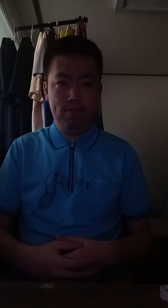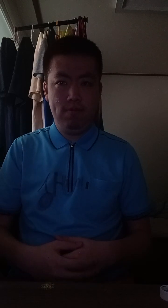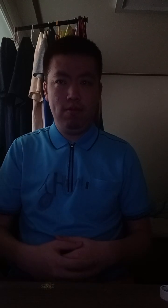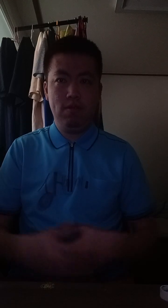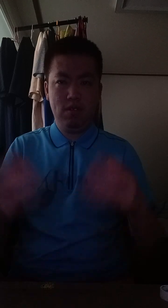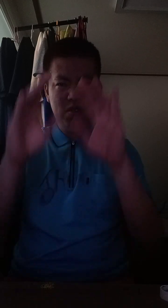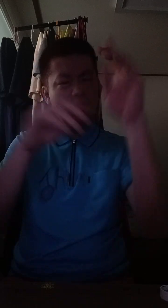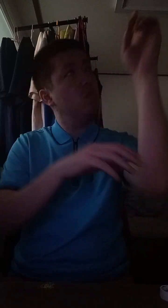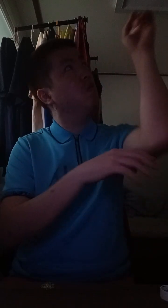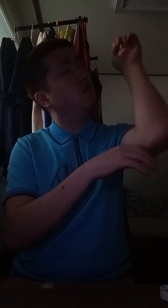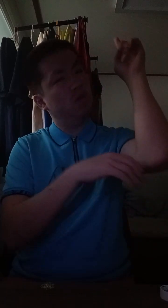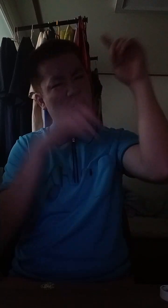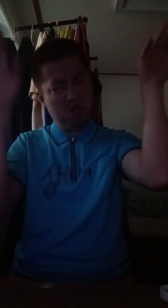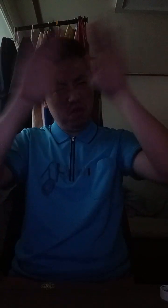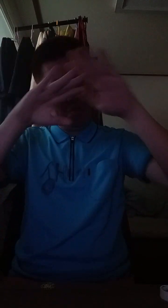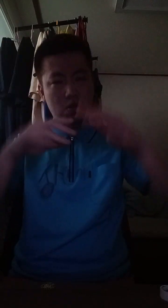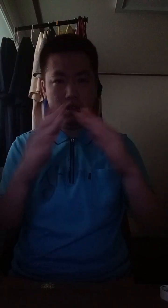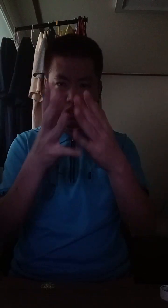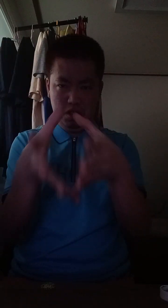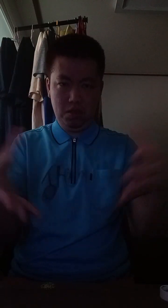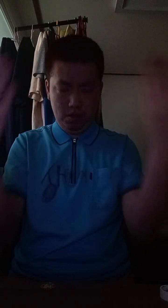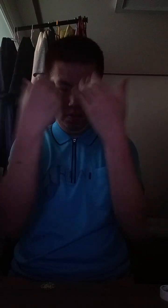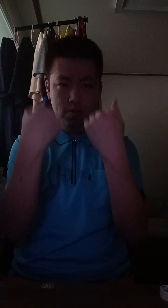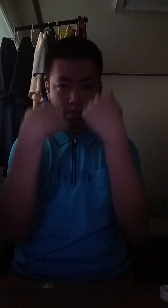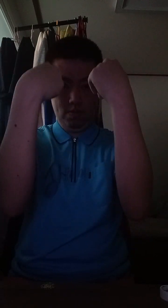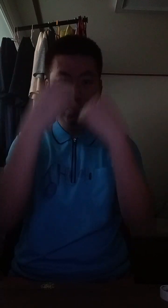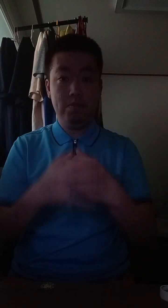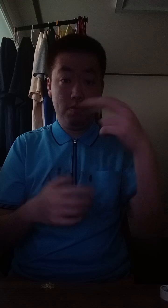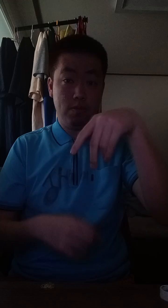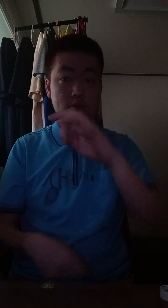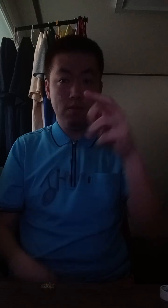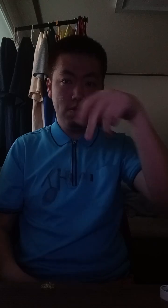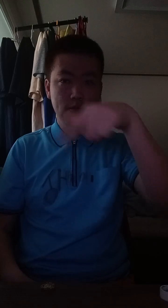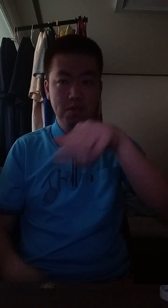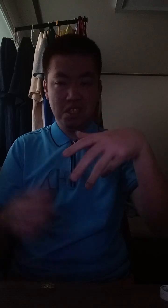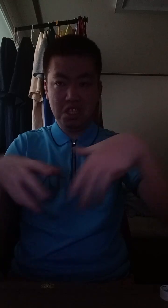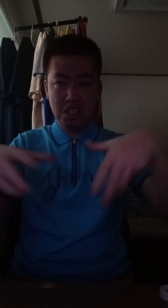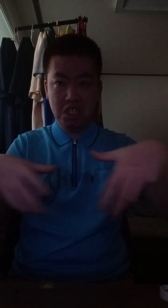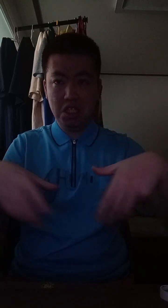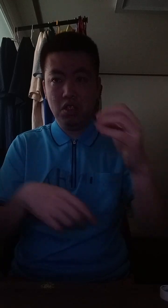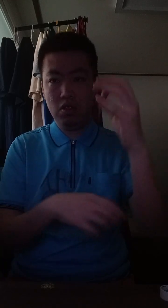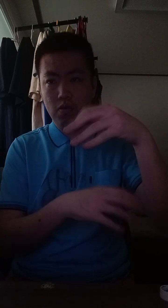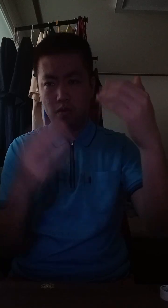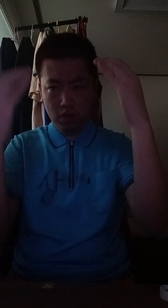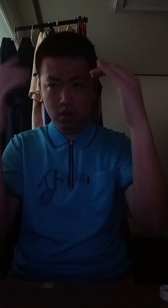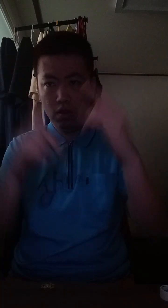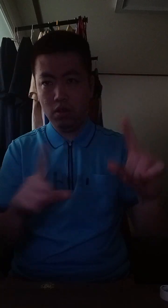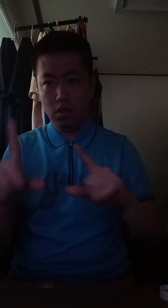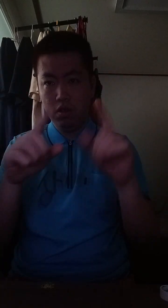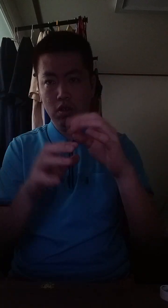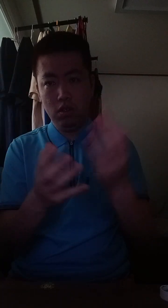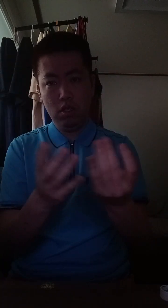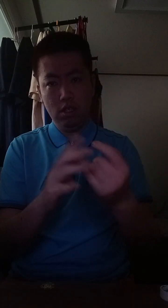불빛 한 점 없이 어둠만 가득합니다. 경기도 부천에 있는 이 아파트는 폭염이 기승을 부리는 이때 이틀